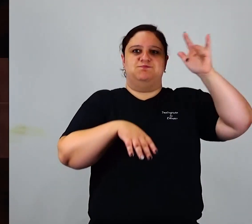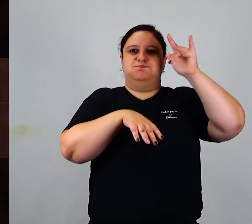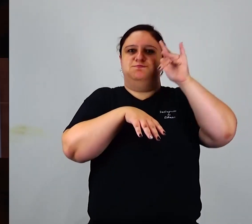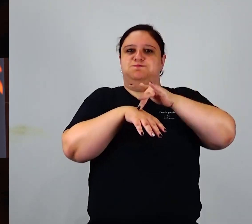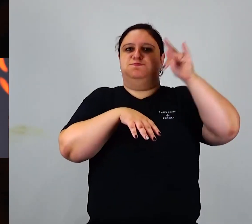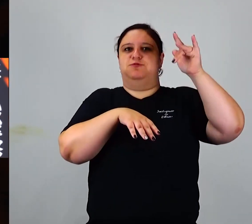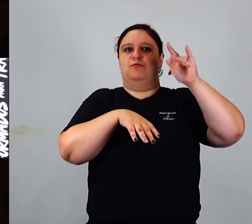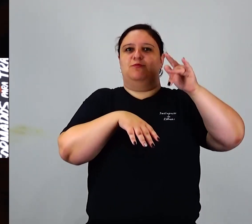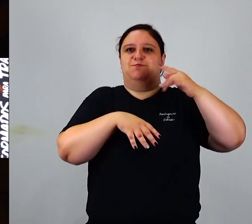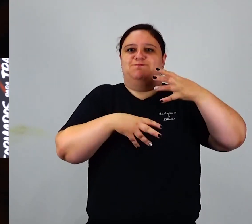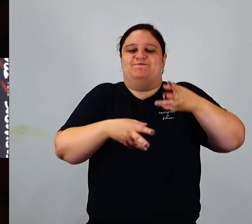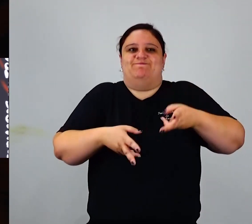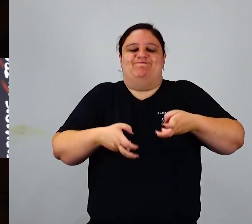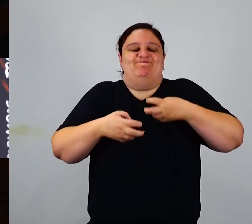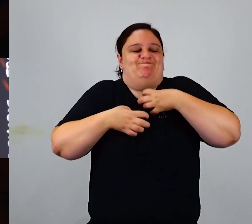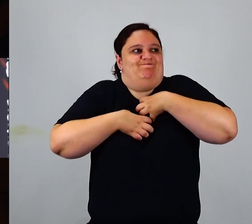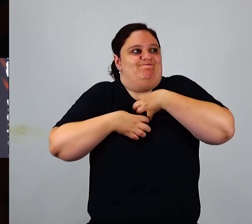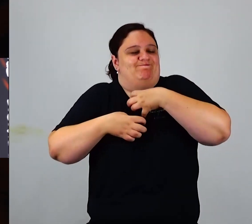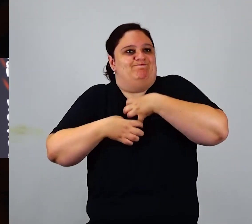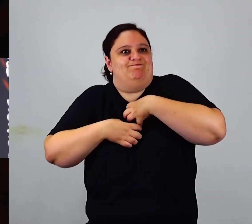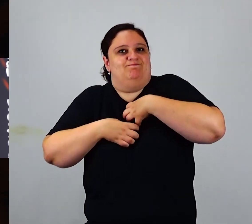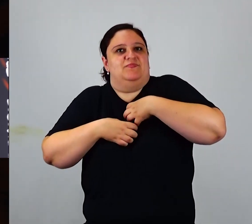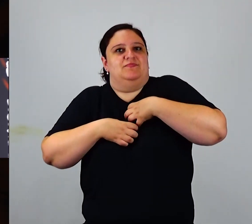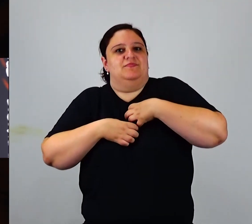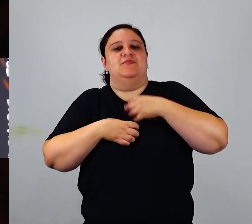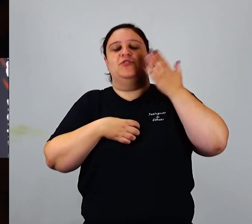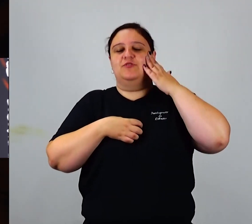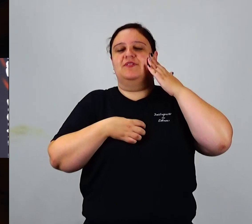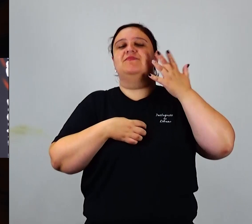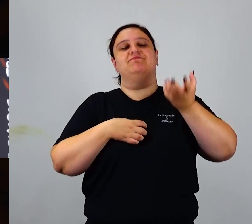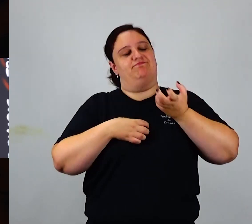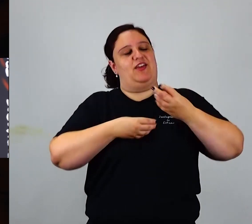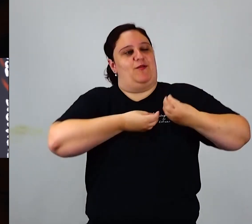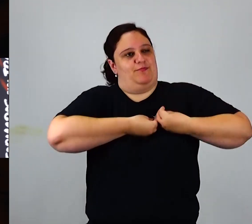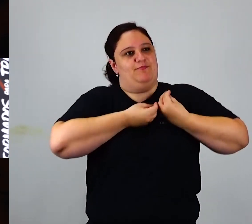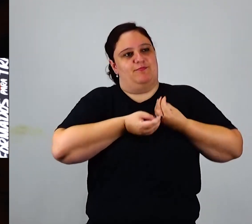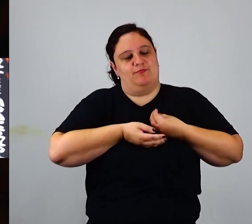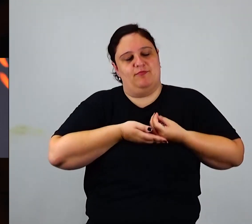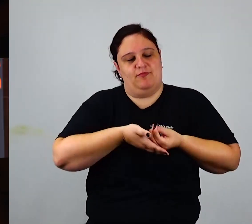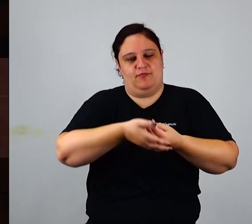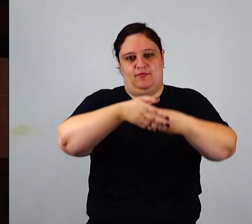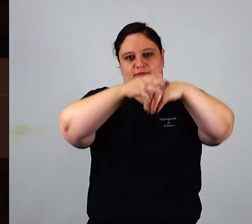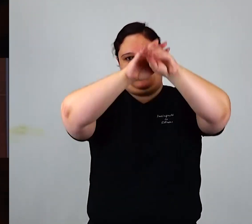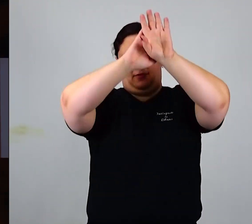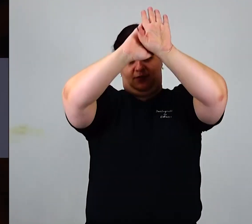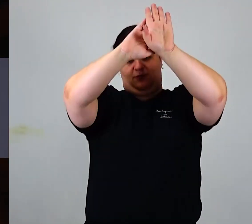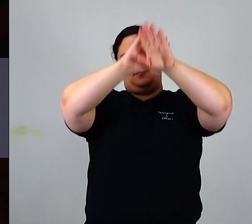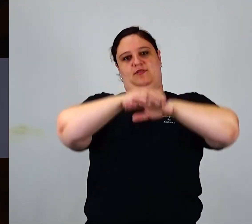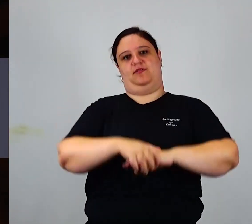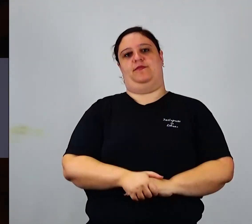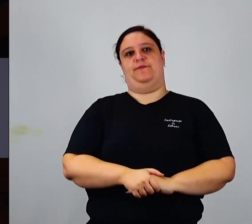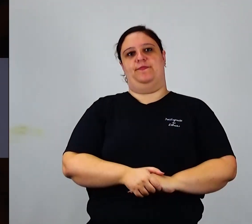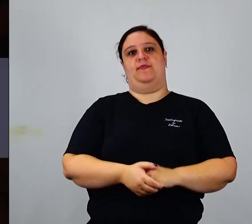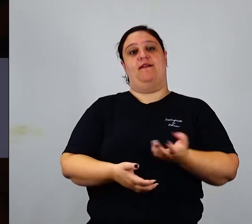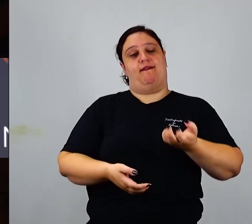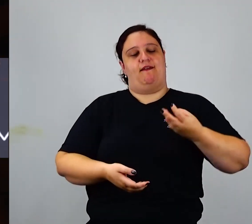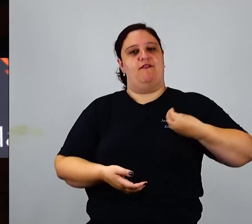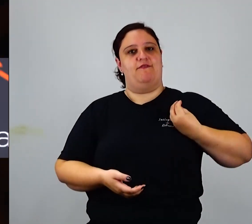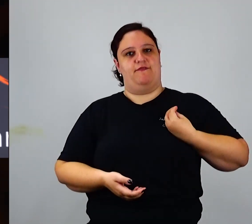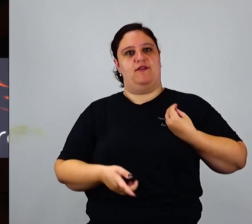se entregar para o Senhor, como um cativo, para viver. Além disso, nós vimos que